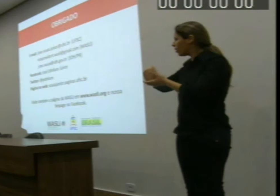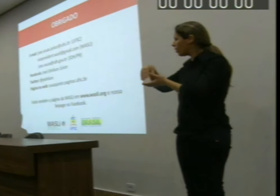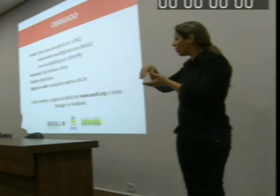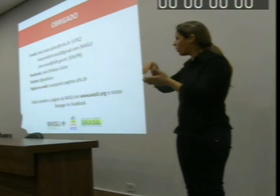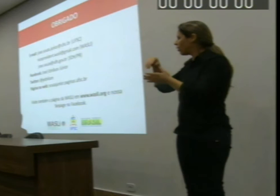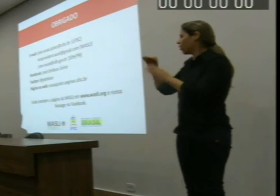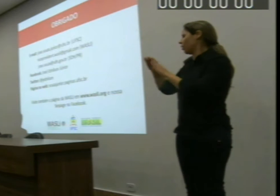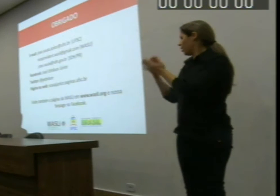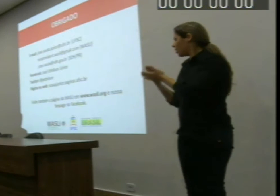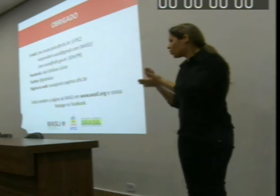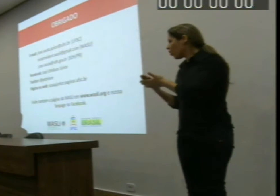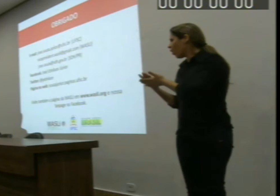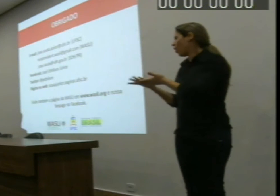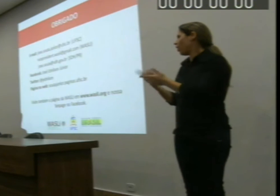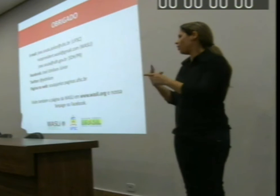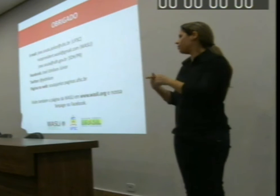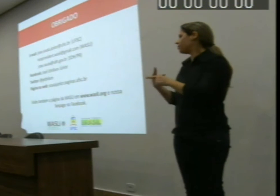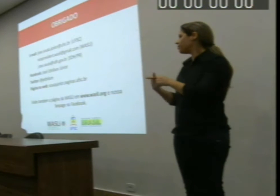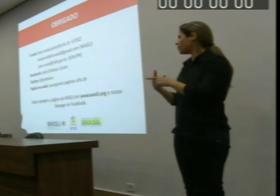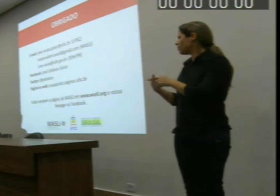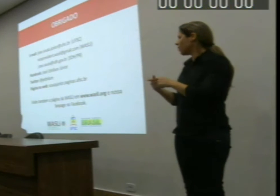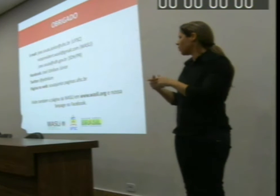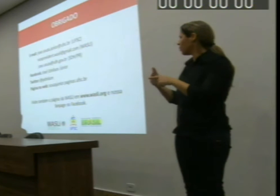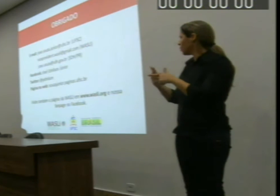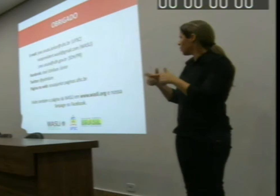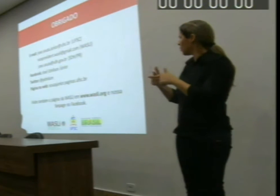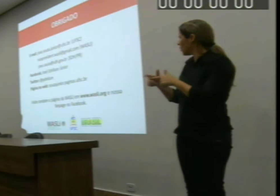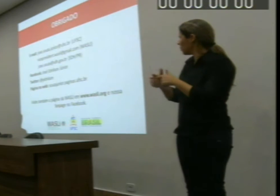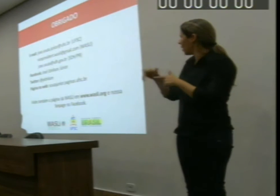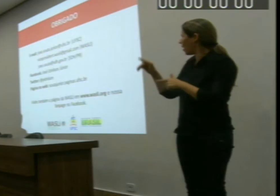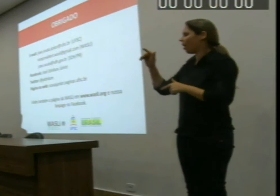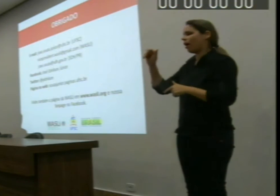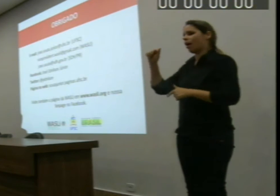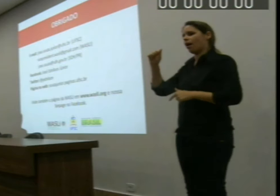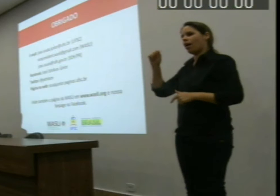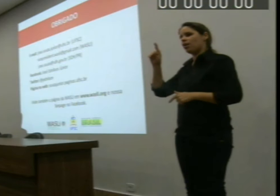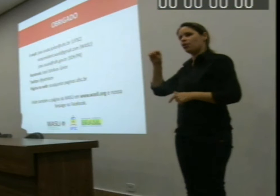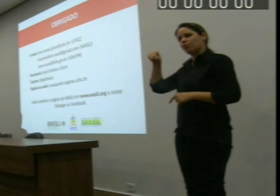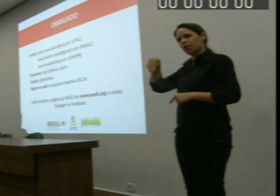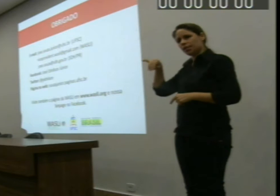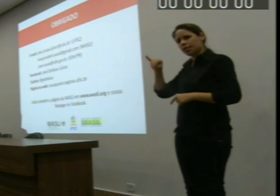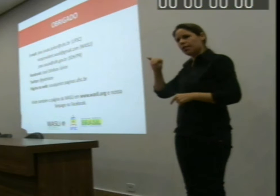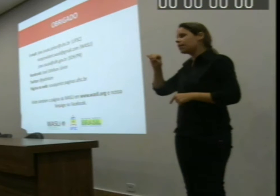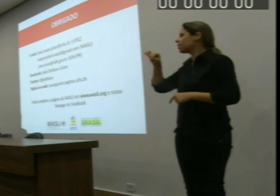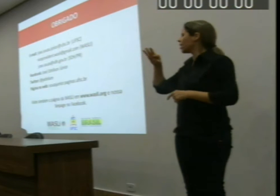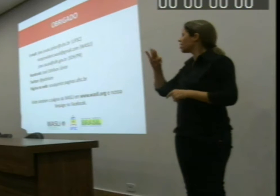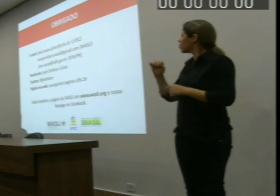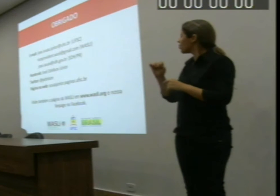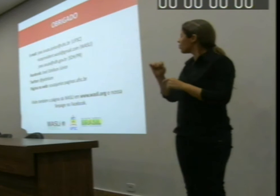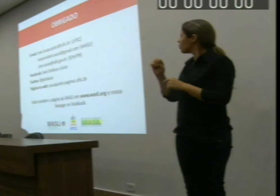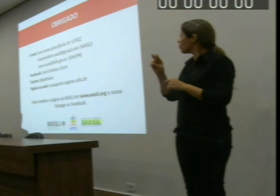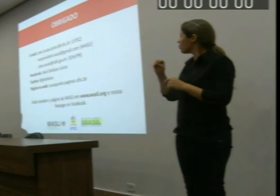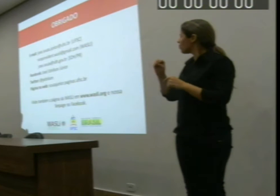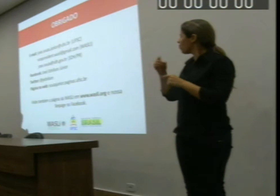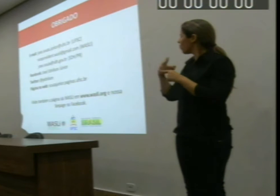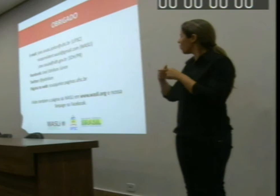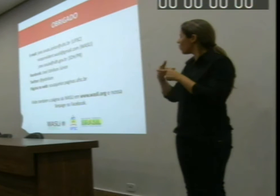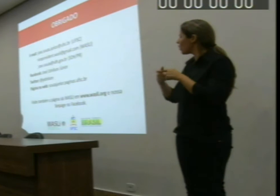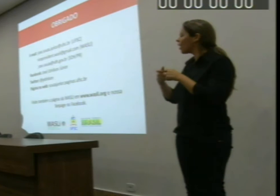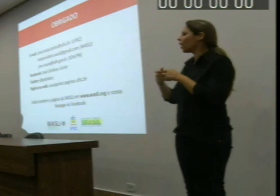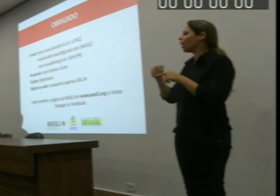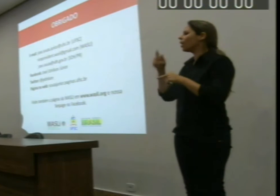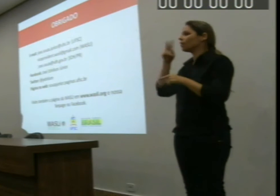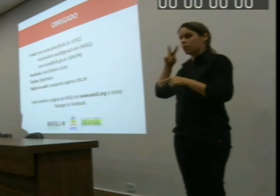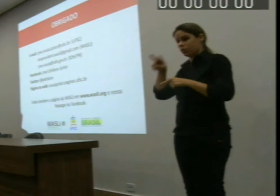do do intérprete Isso é um problema administrativo entendeu Da mesma forma como existe médico esses dias teve um que foi preso no